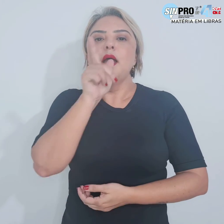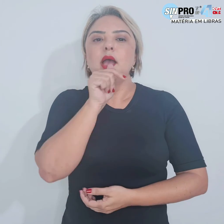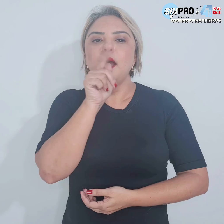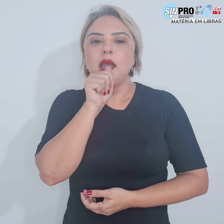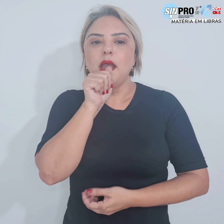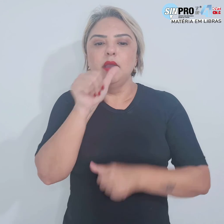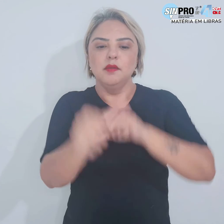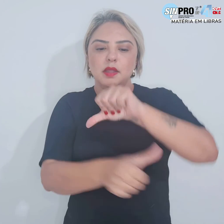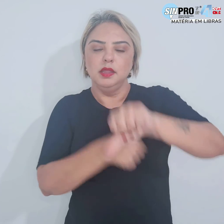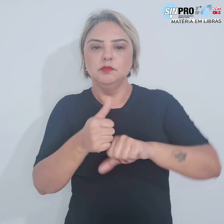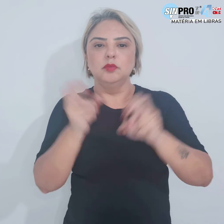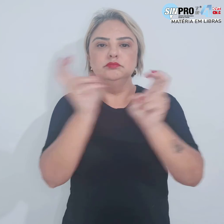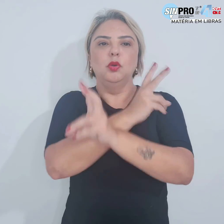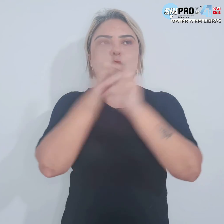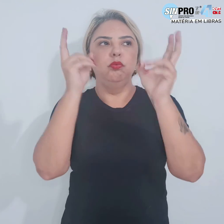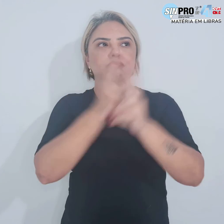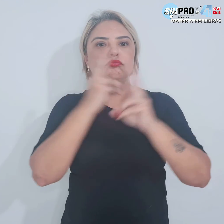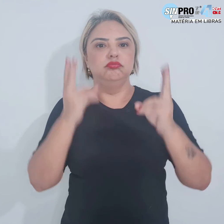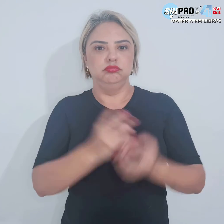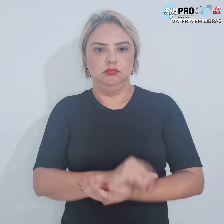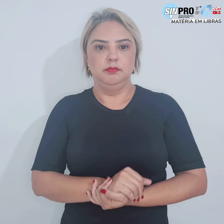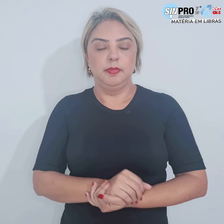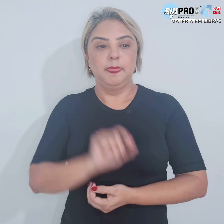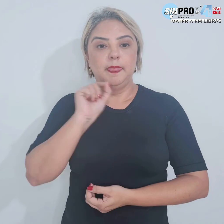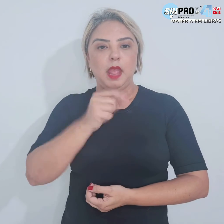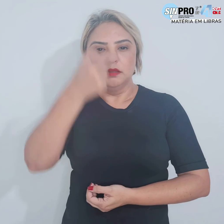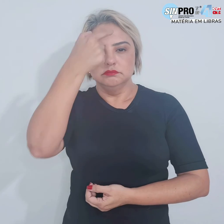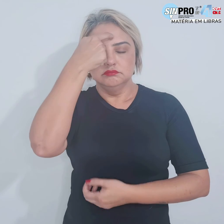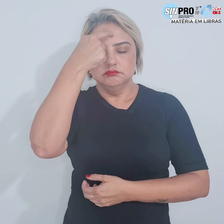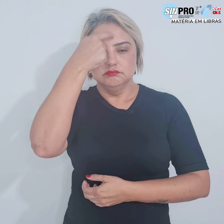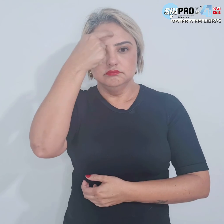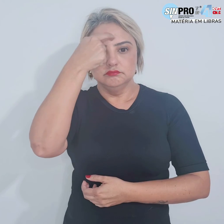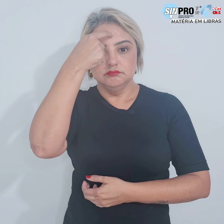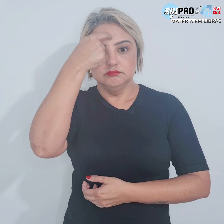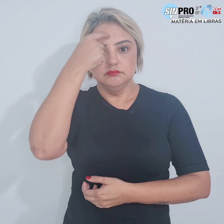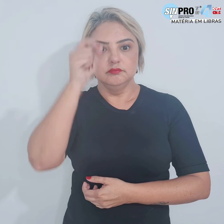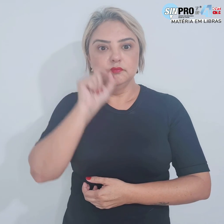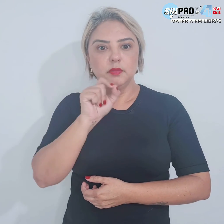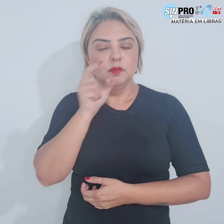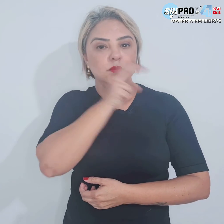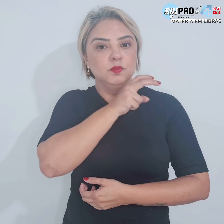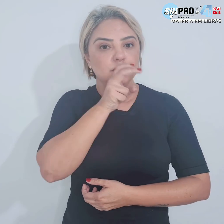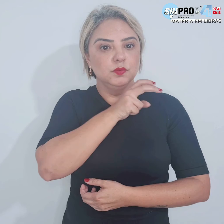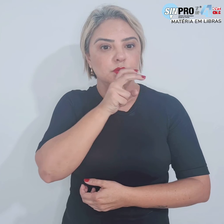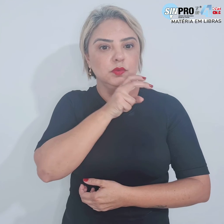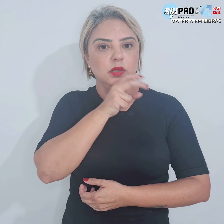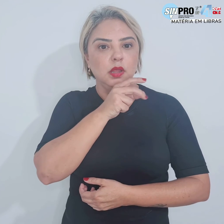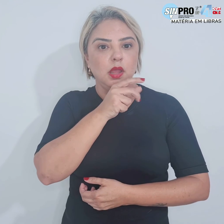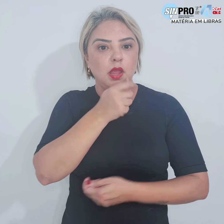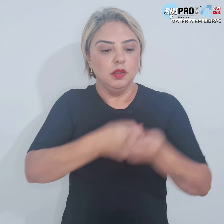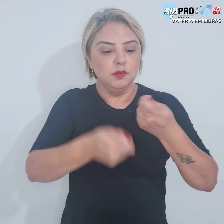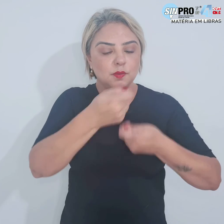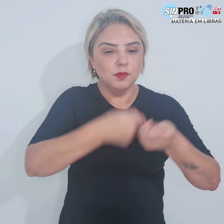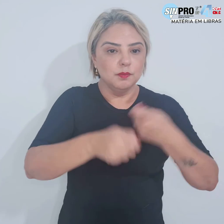foi Água e Mudanças Climáticas. A conscientização sobre a urgência da